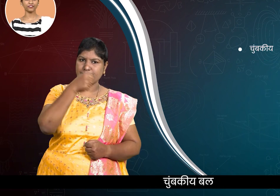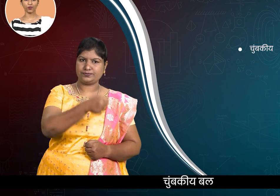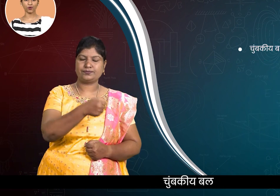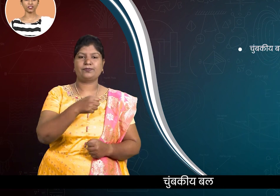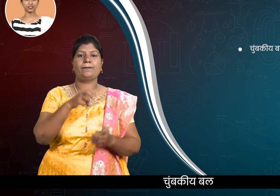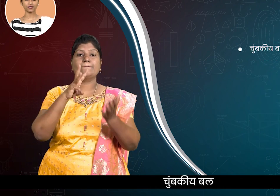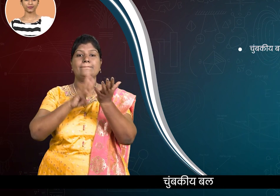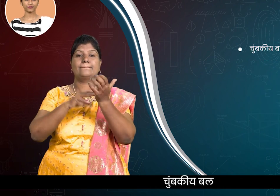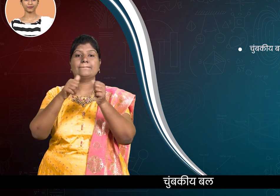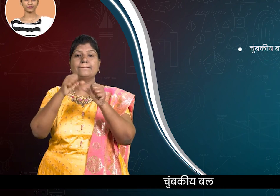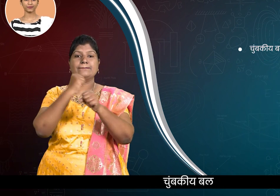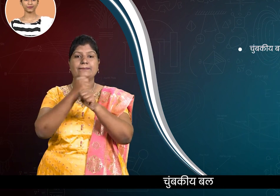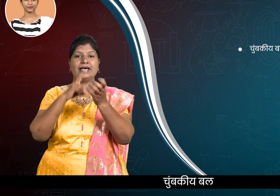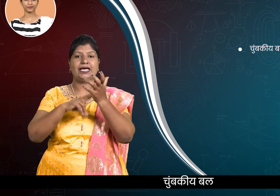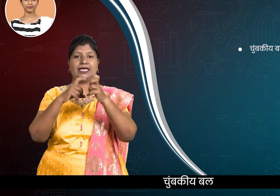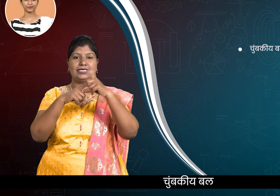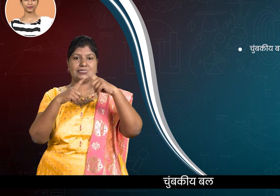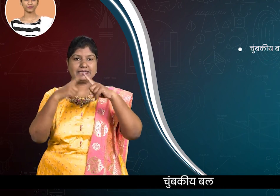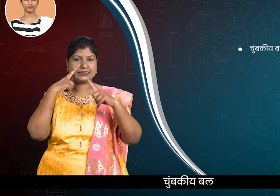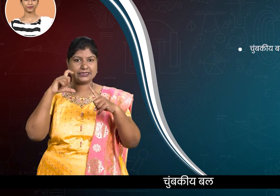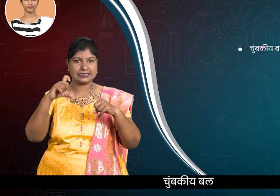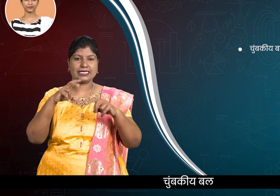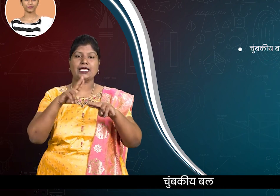मैग्नेटिक फोर्स।